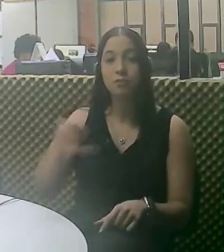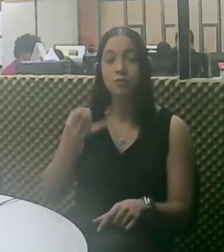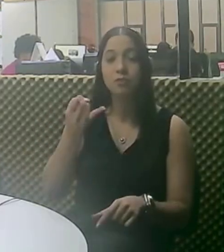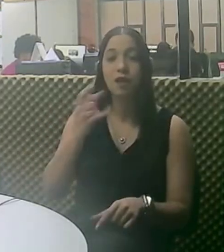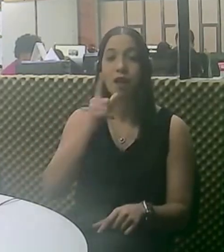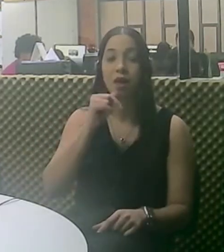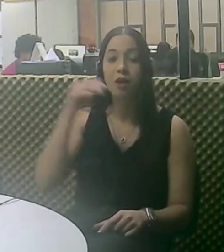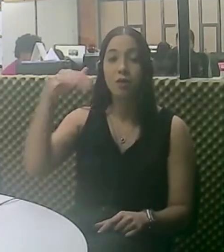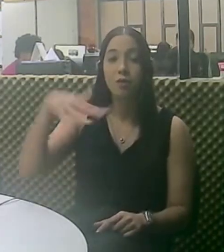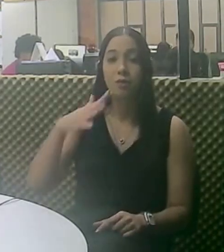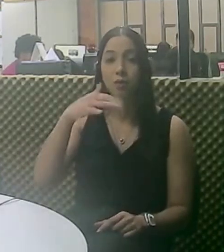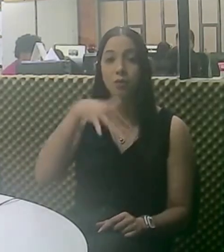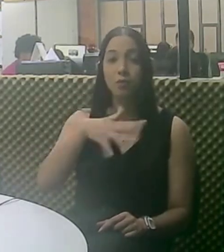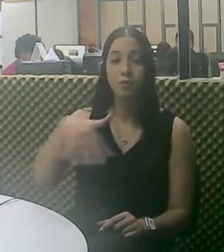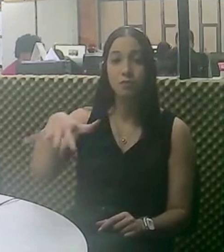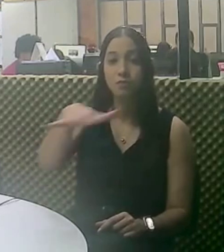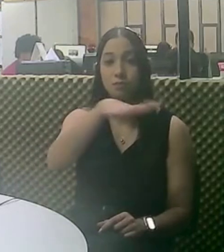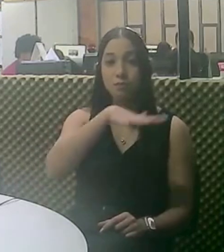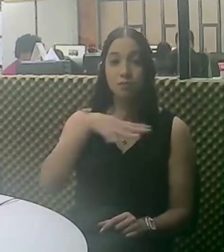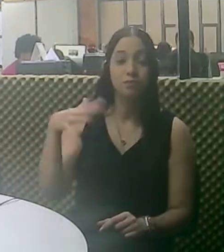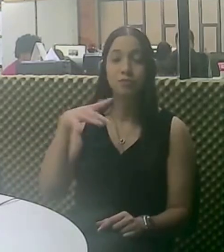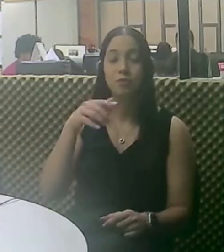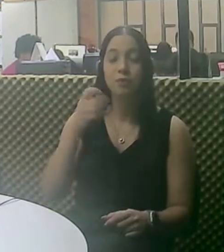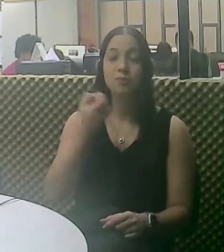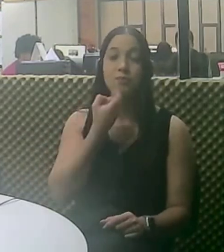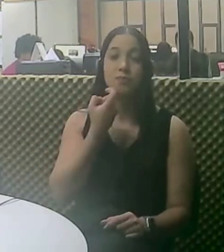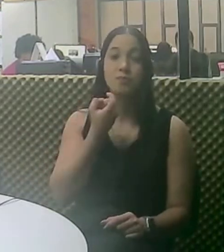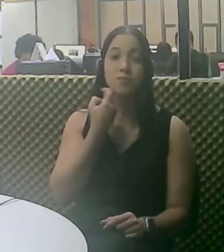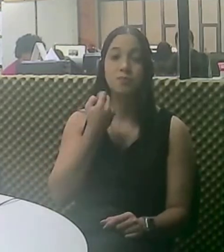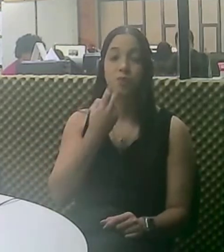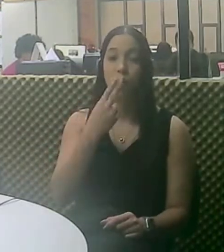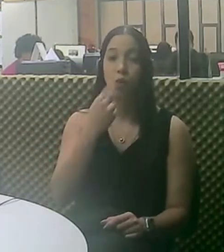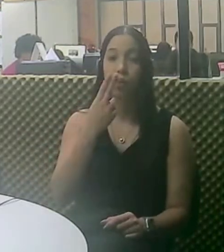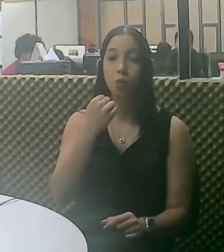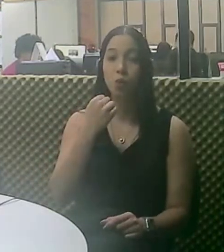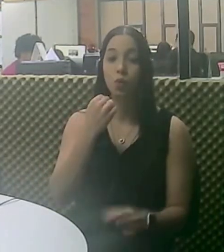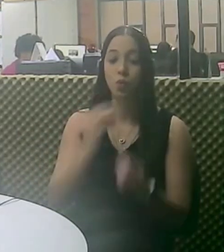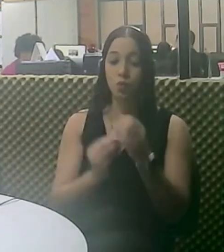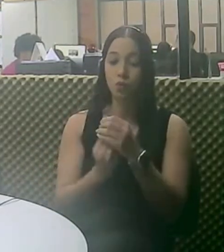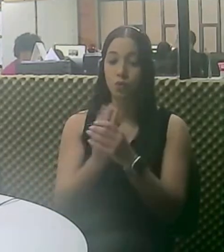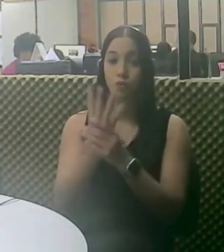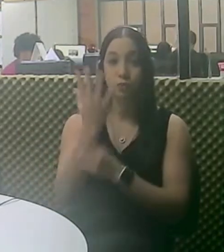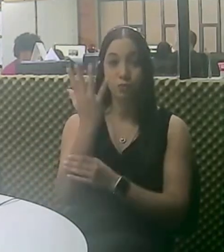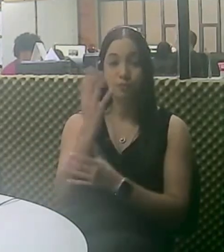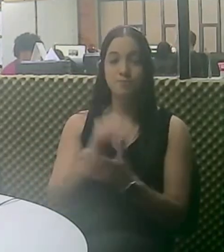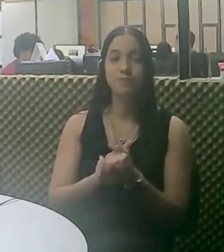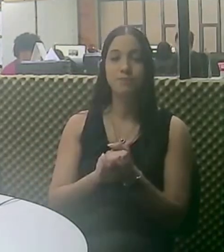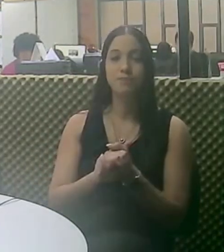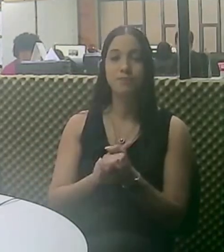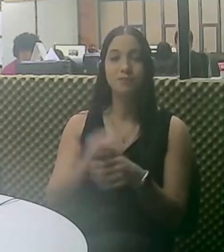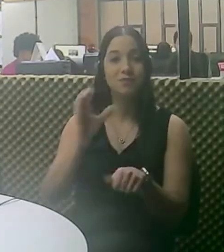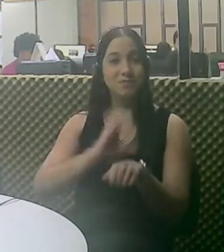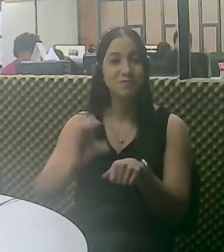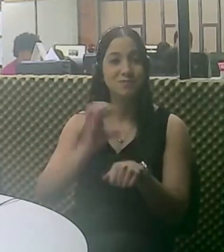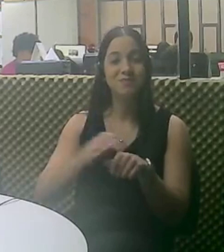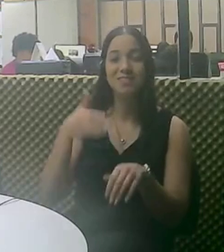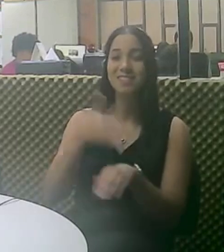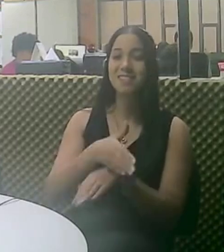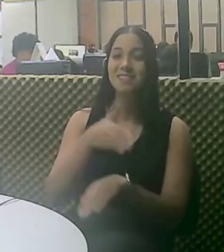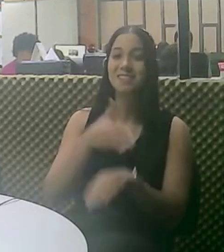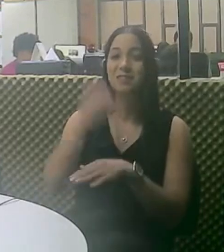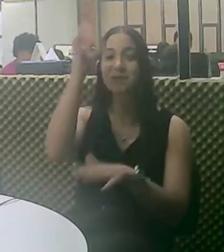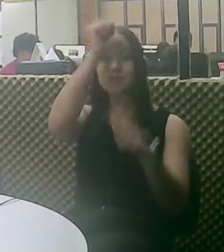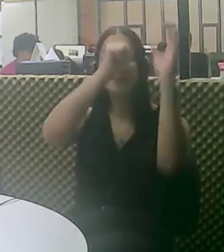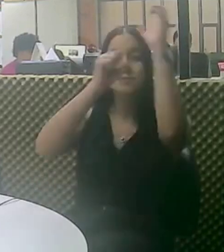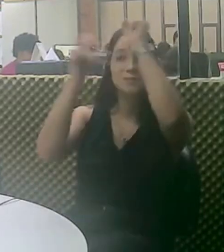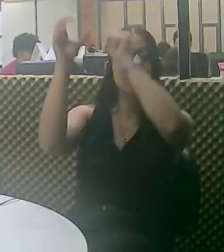efluentes gerados pelo ambiente de piscicultura que nutrem os vegetais. Durante a capacitação, os participantes vão